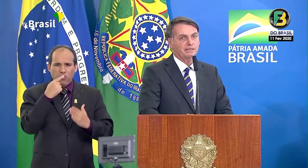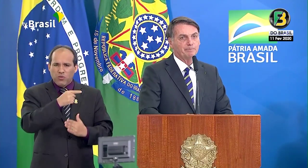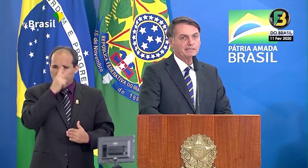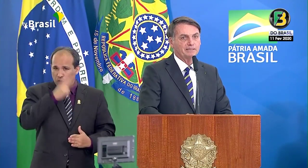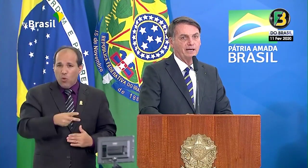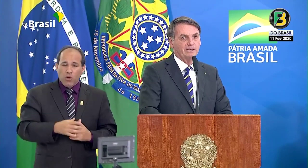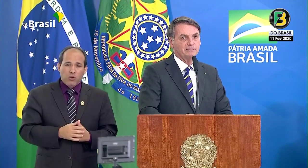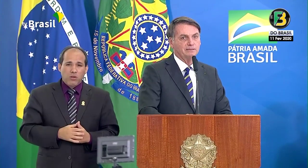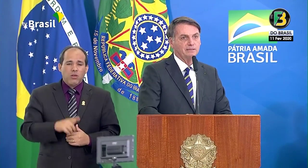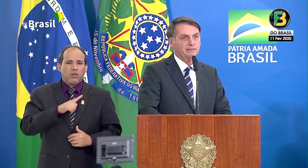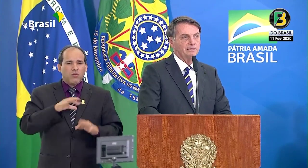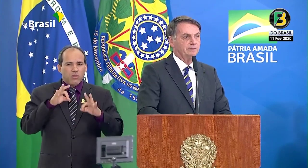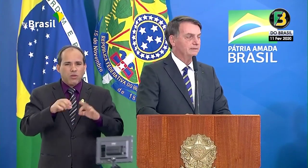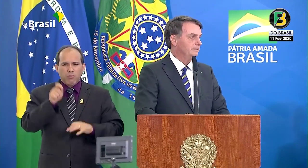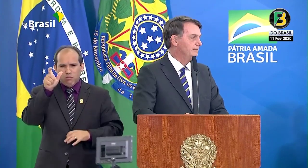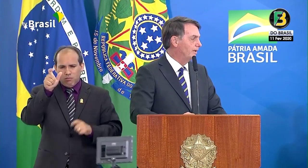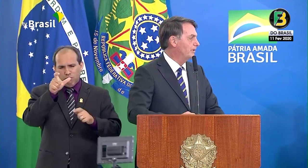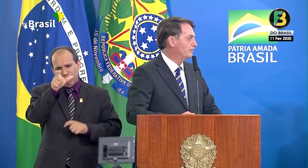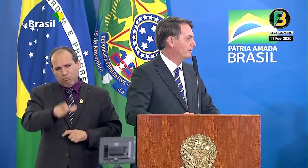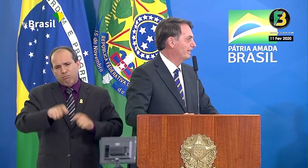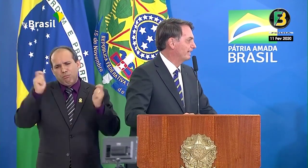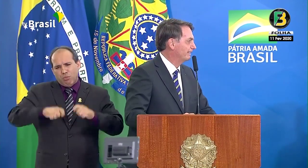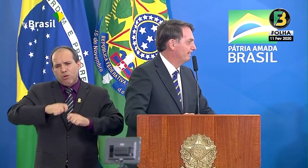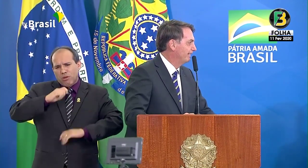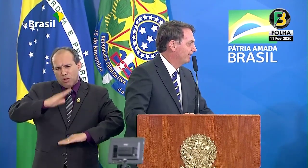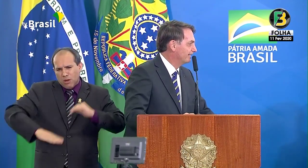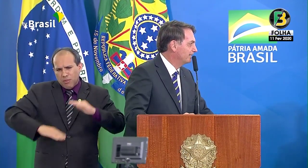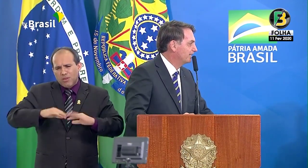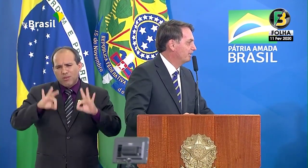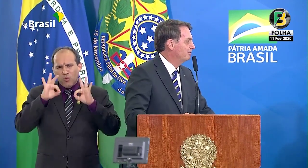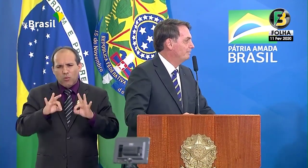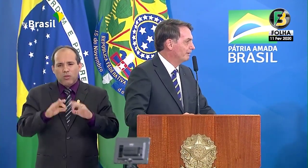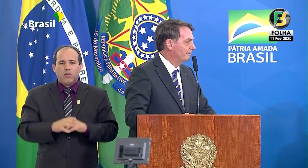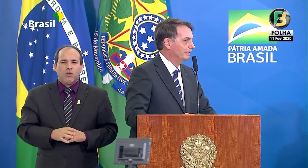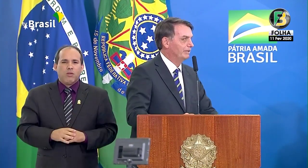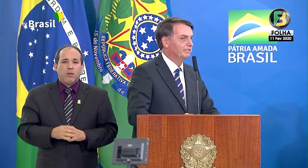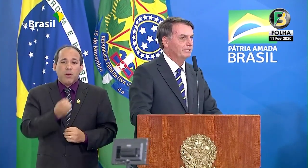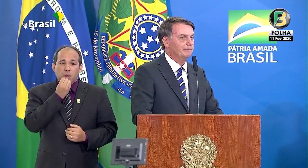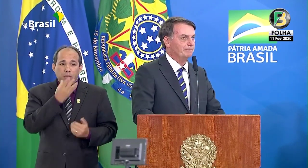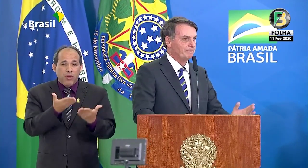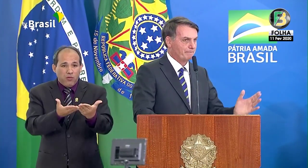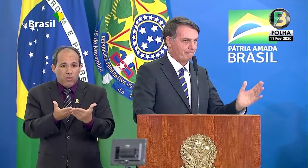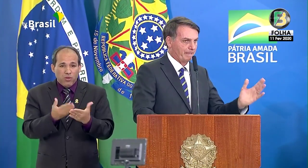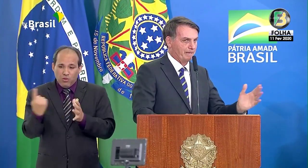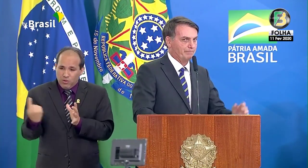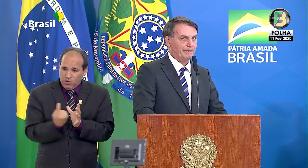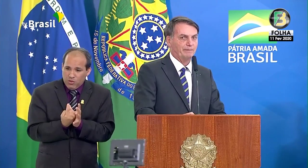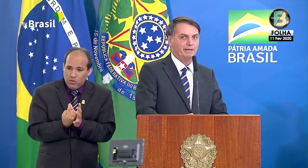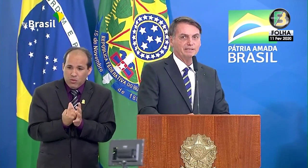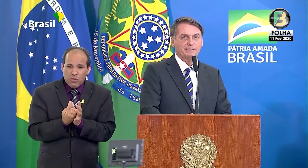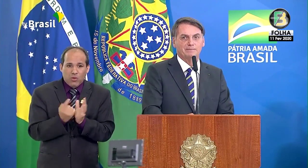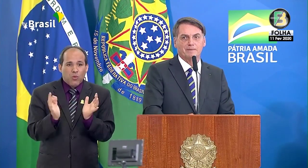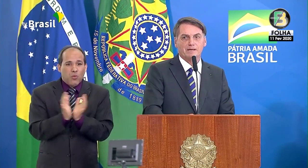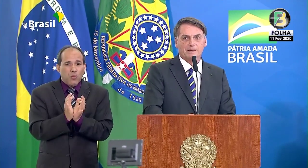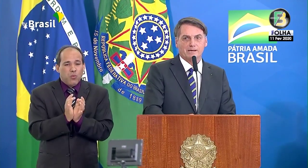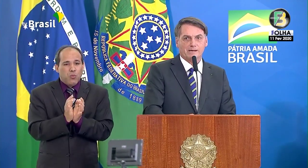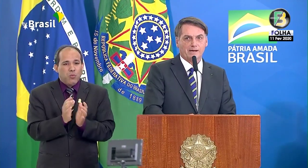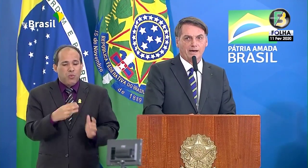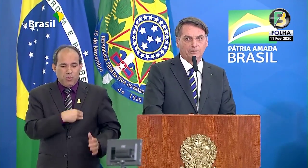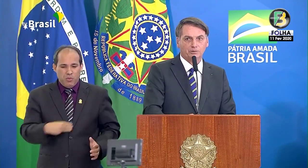que capacidade não lhes faltará. Assim sendo, bem-vindo à equipe,